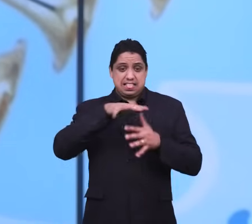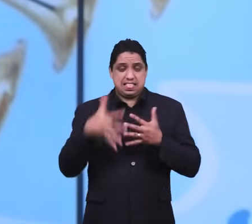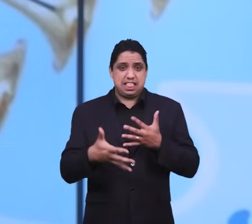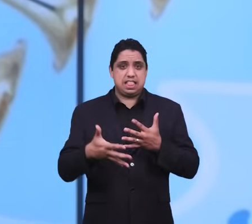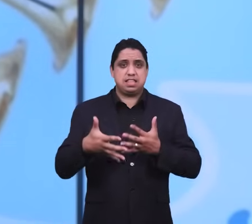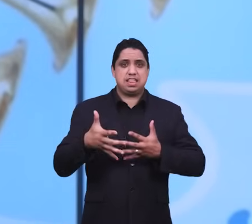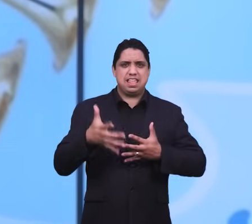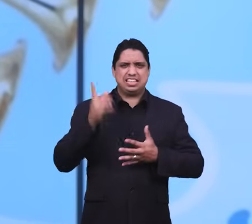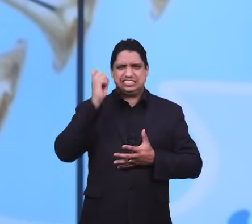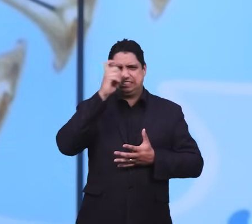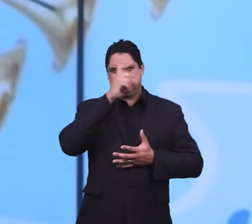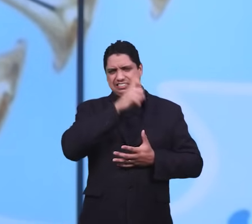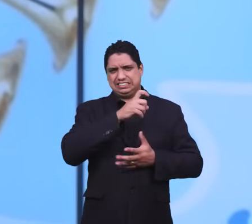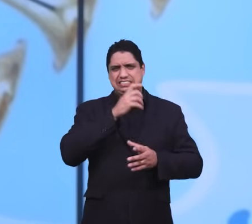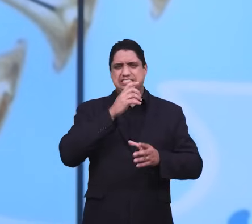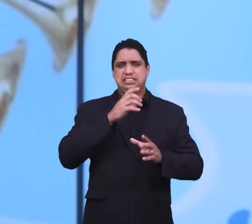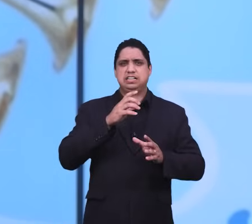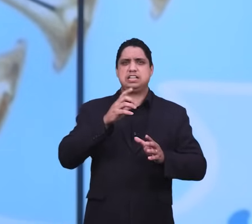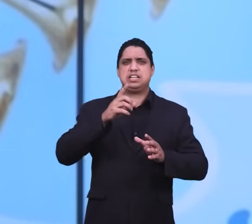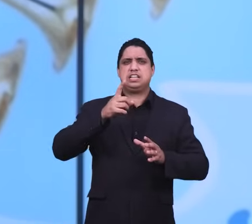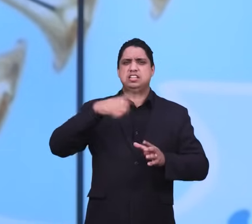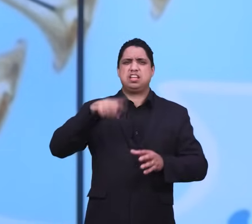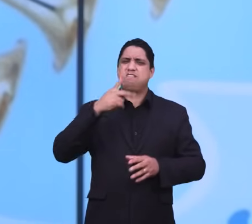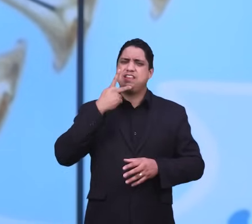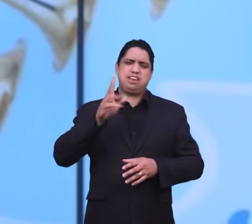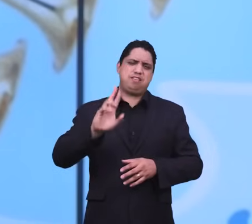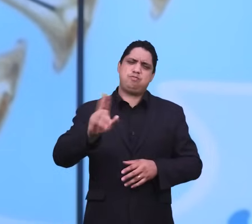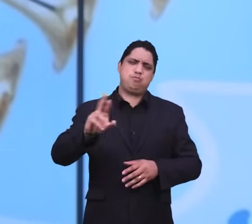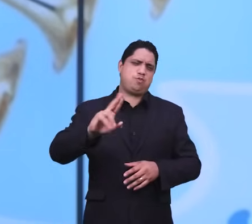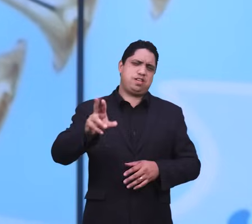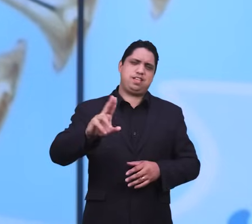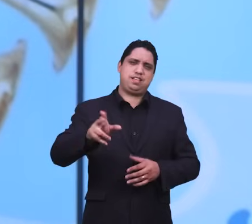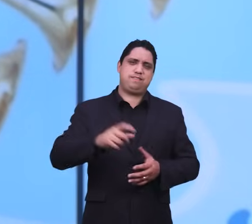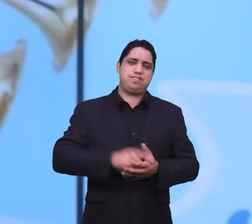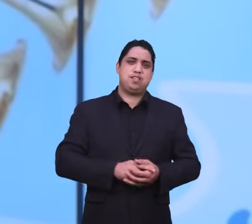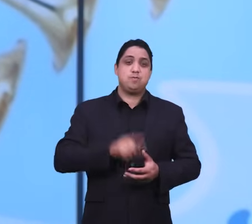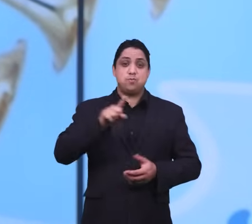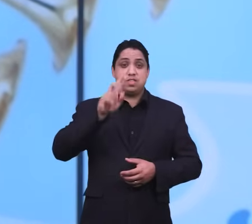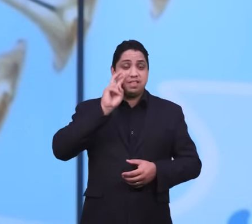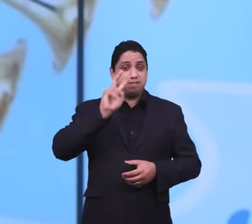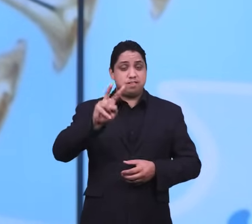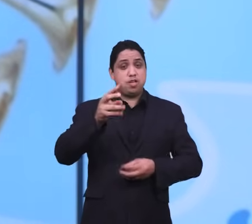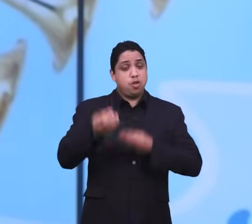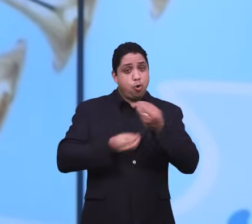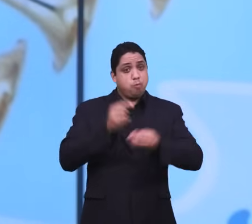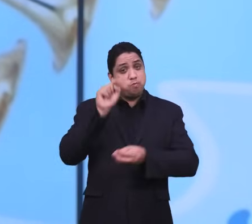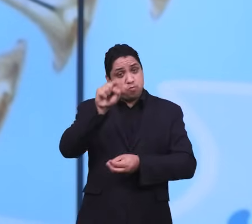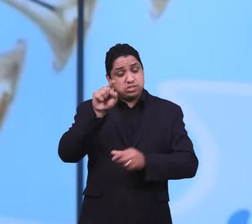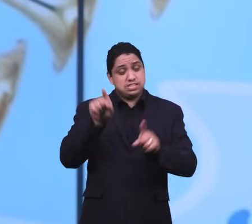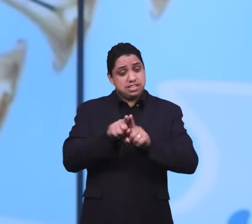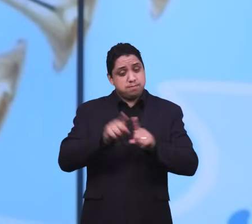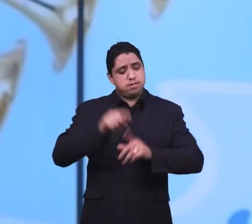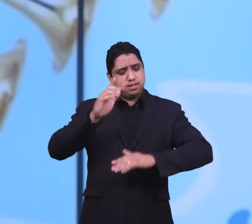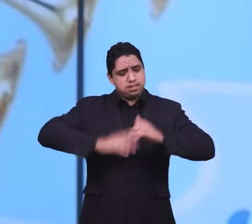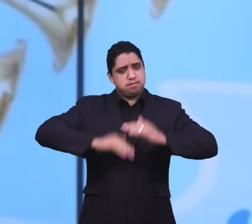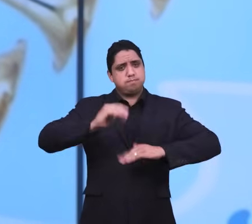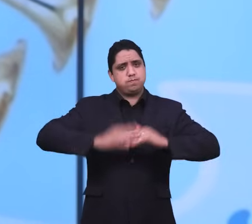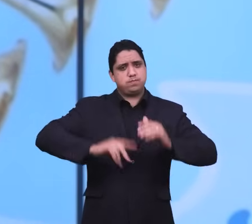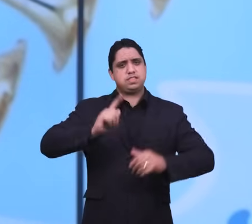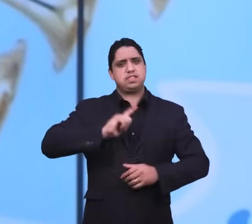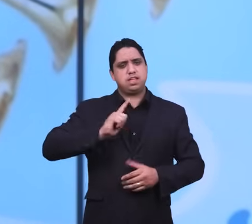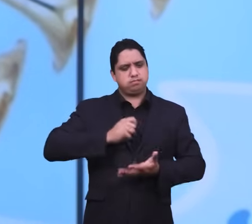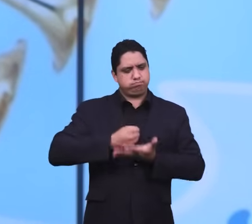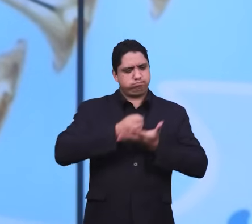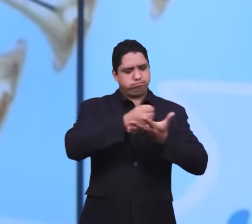algo extremamente difícil, mas nós queremos desmistificar isso. Nós queremos que você veja como você também é capaz de assistir